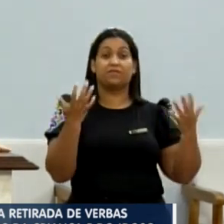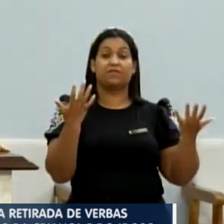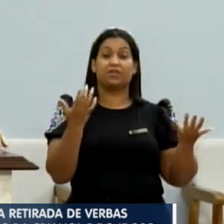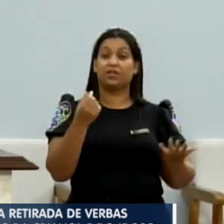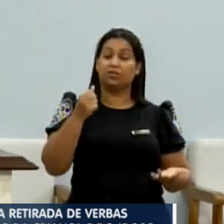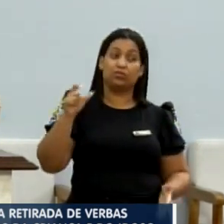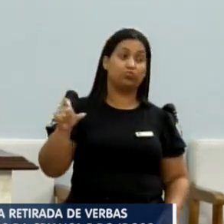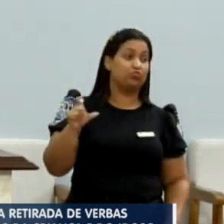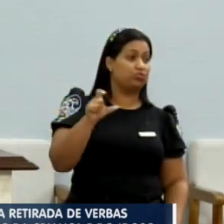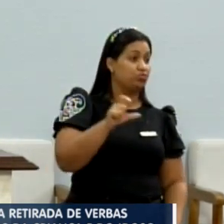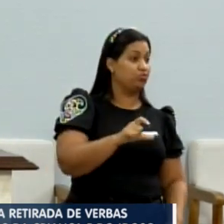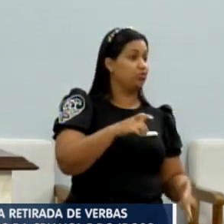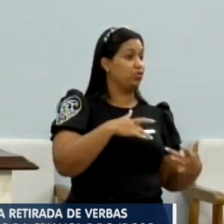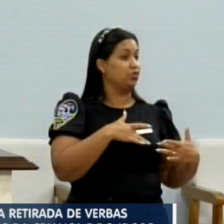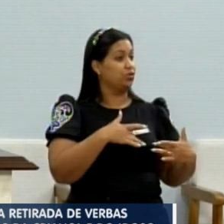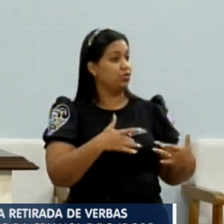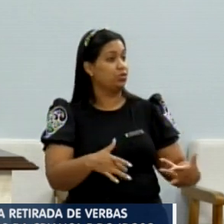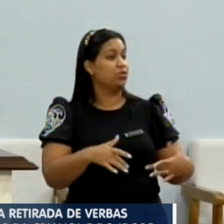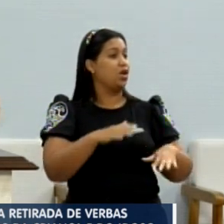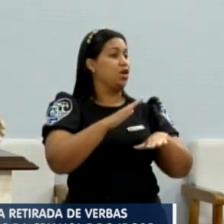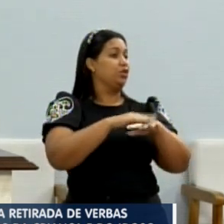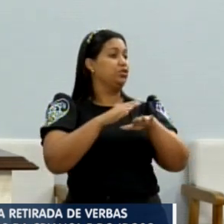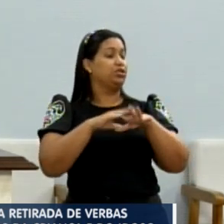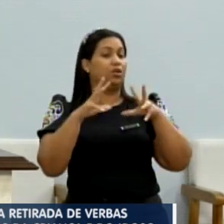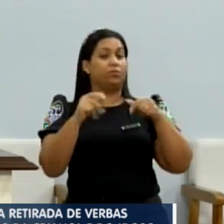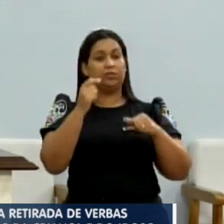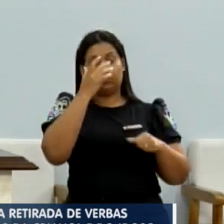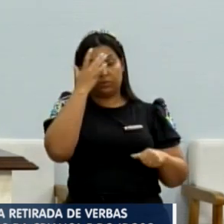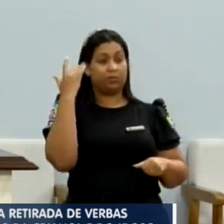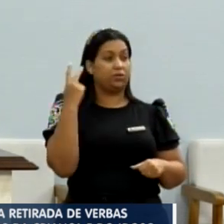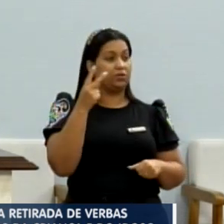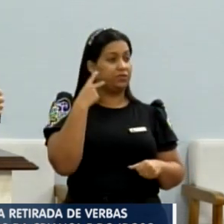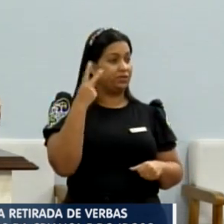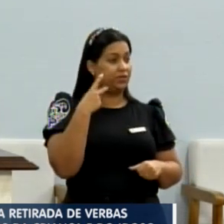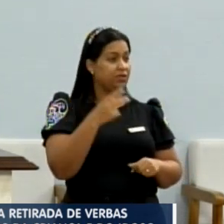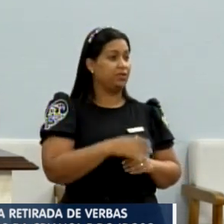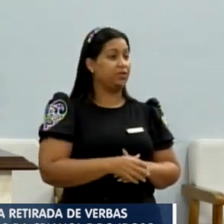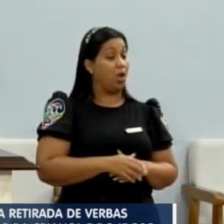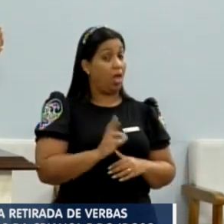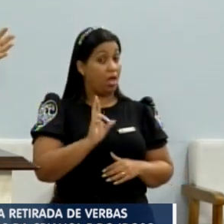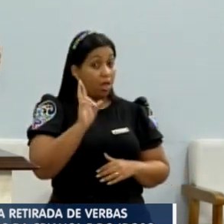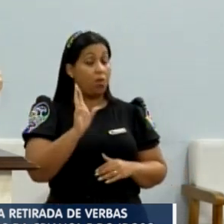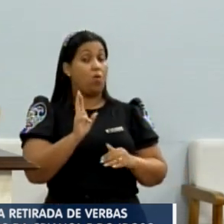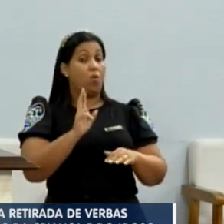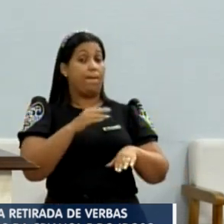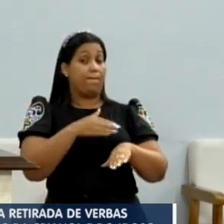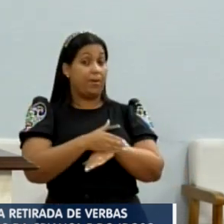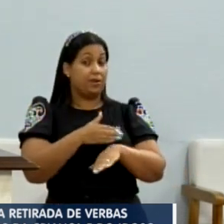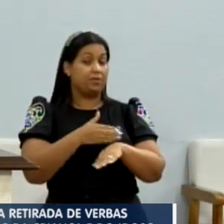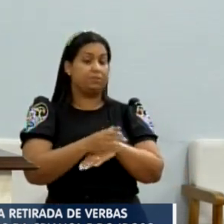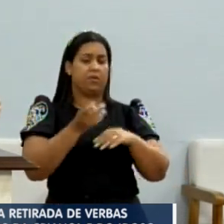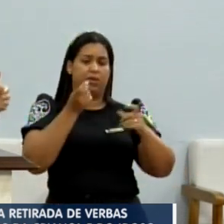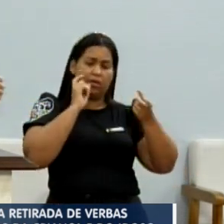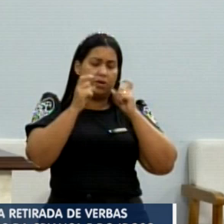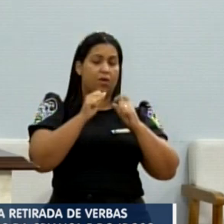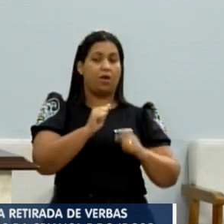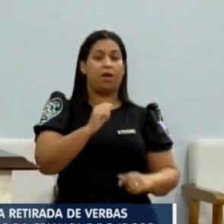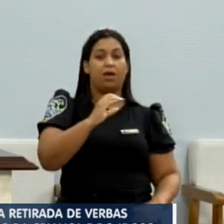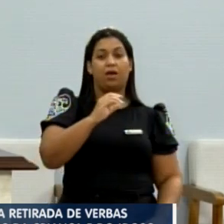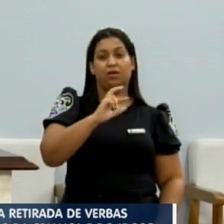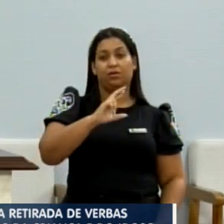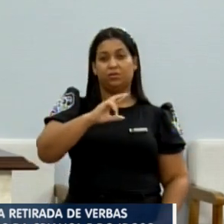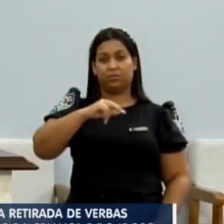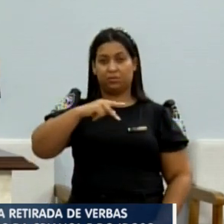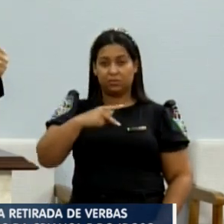solidária Chama nós vereadores pede pra gente se envolver eu participei de reuniões na sirp para envolver os